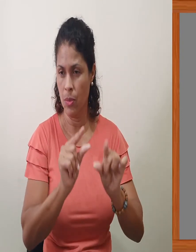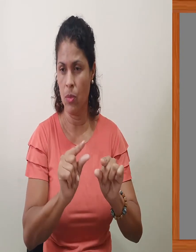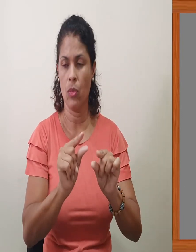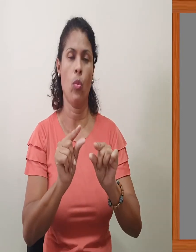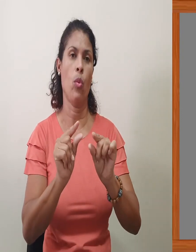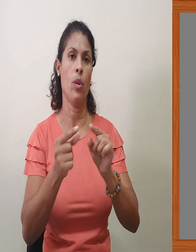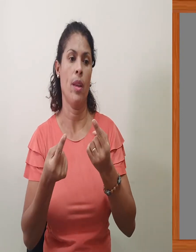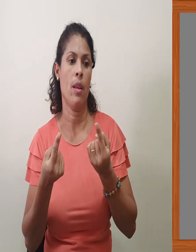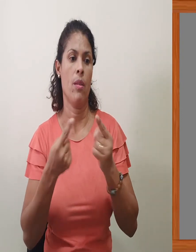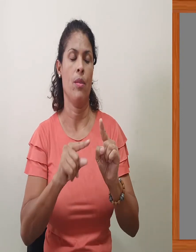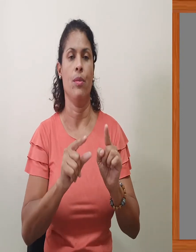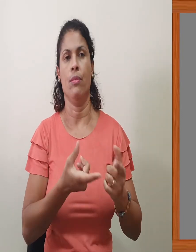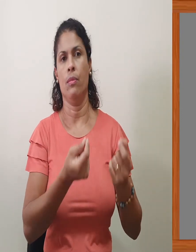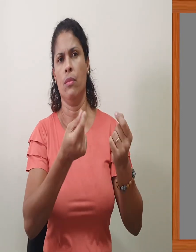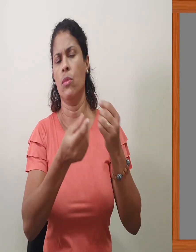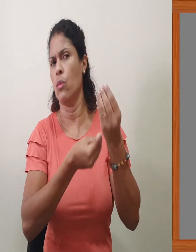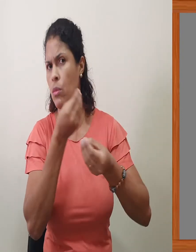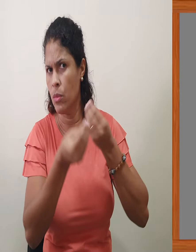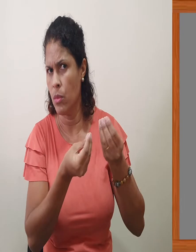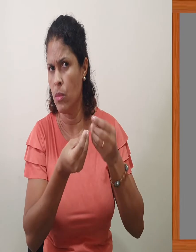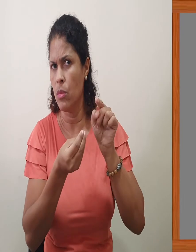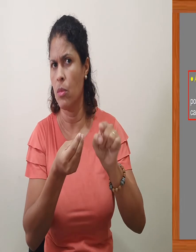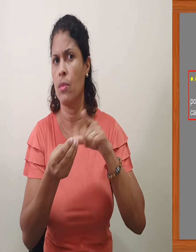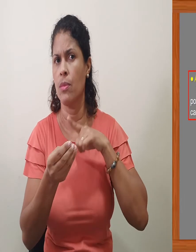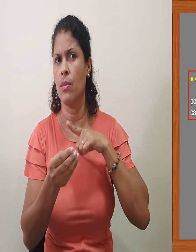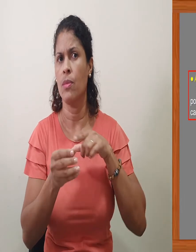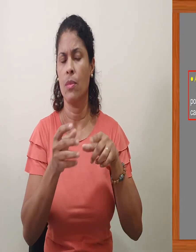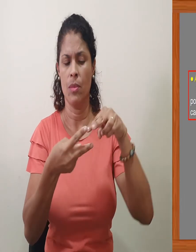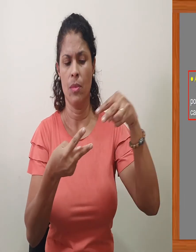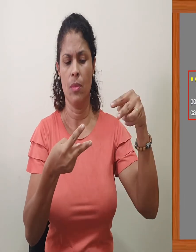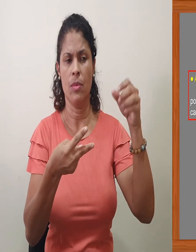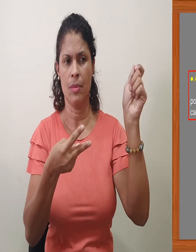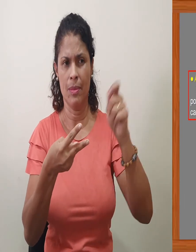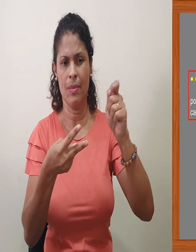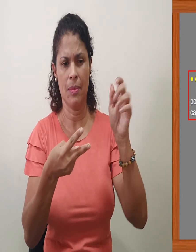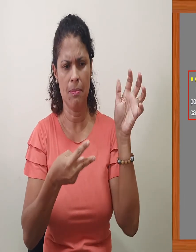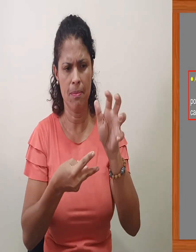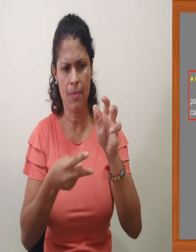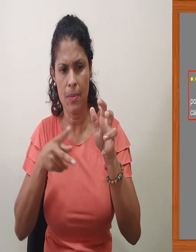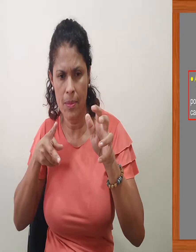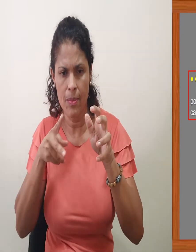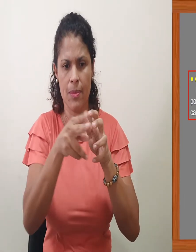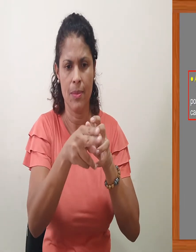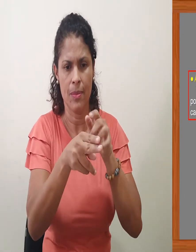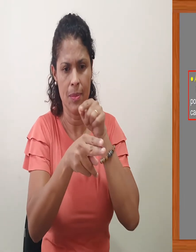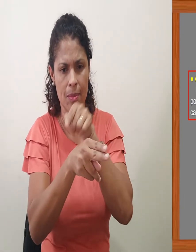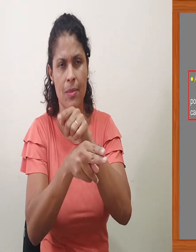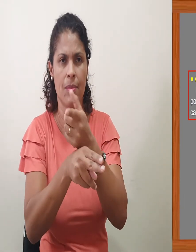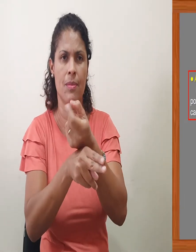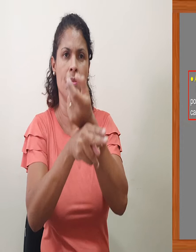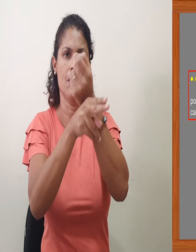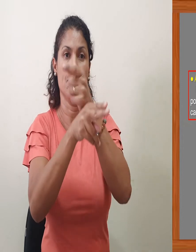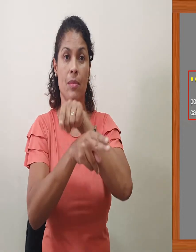São 2 fatores genéticos na oncogênese. Primeiro, a ativação dos proto-oncogenes em